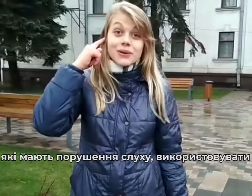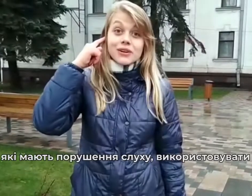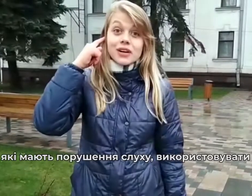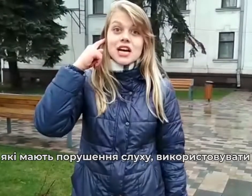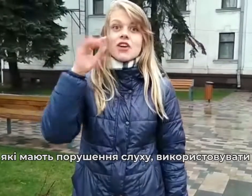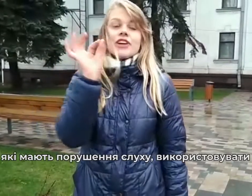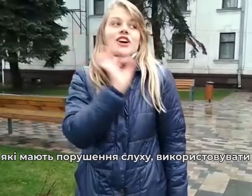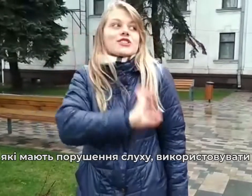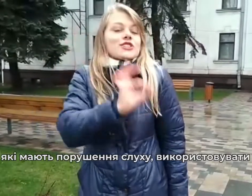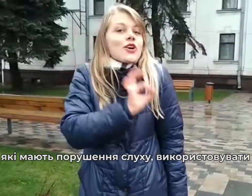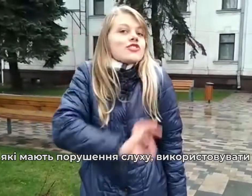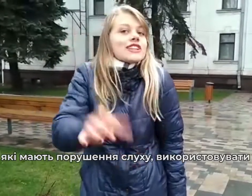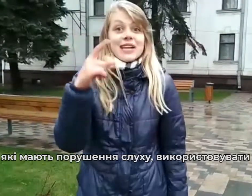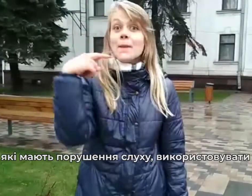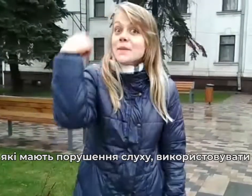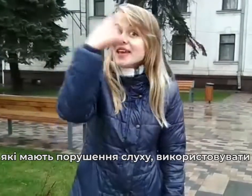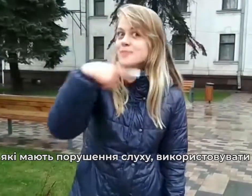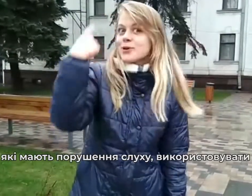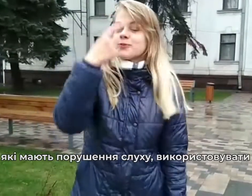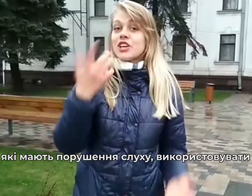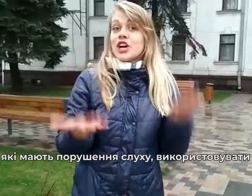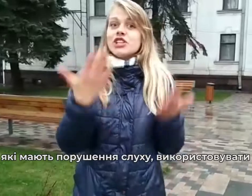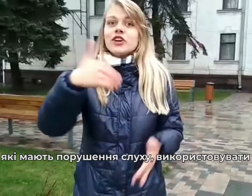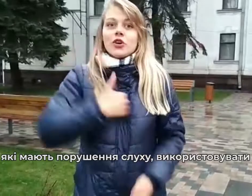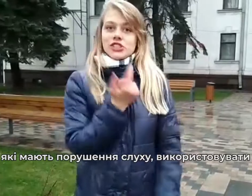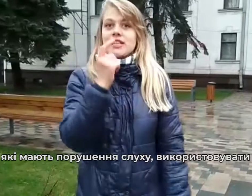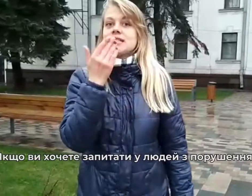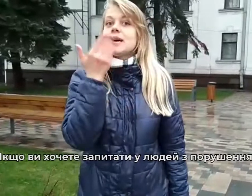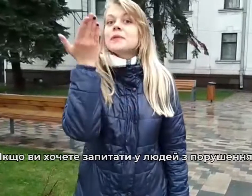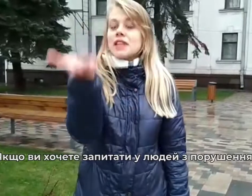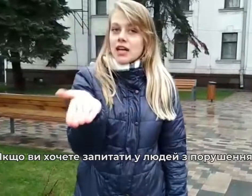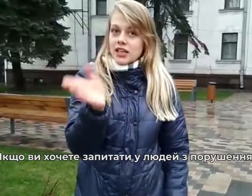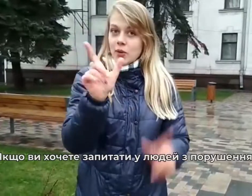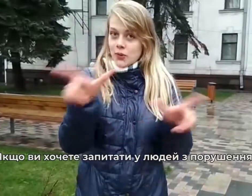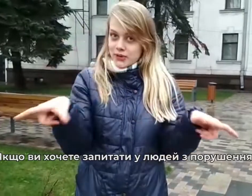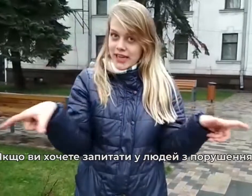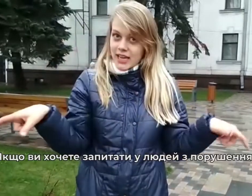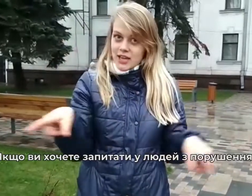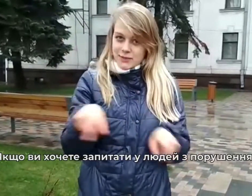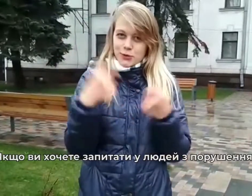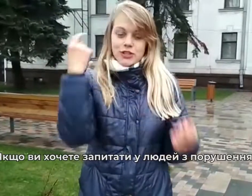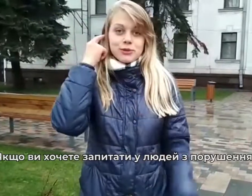слуху, використовувати міміку. Якщо ви хочете запитати у людей з порушенням